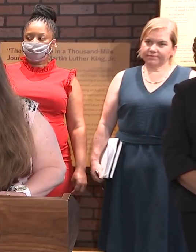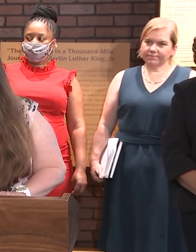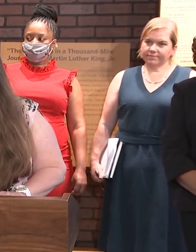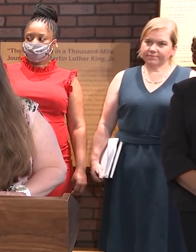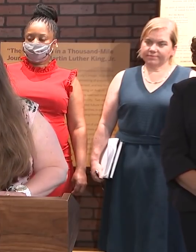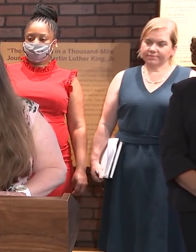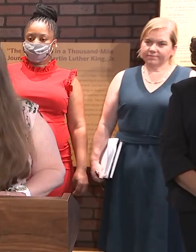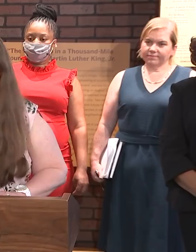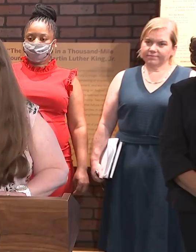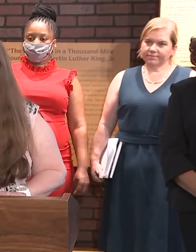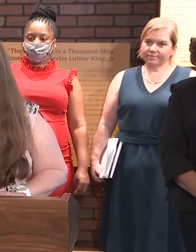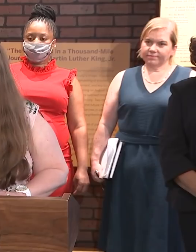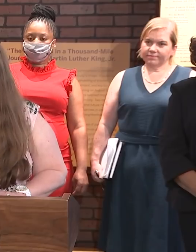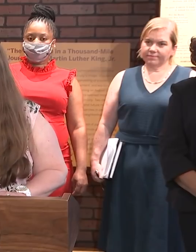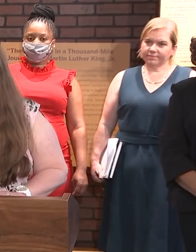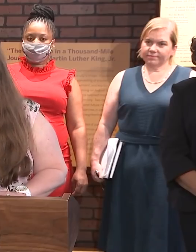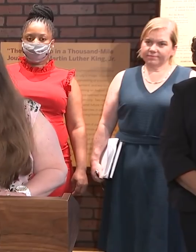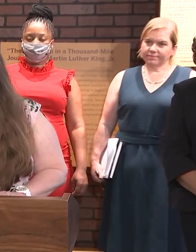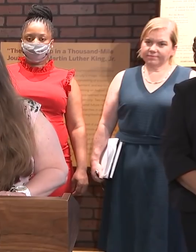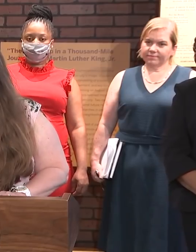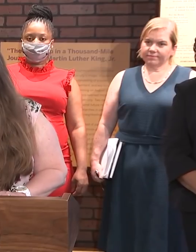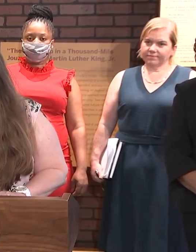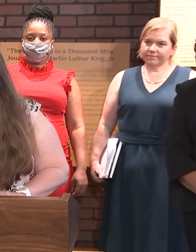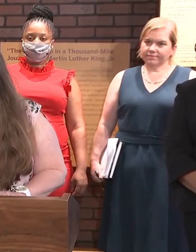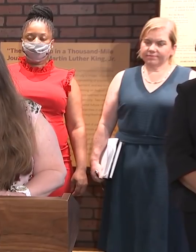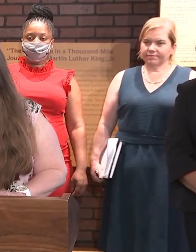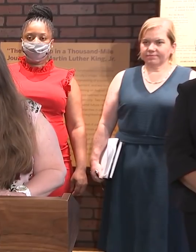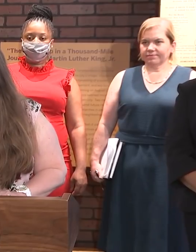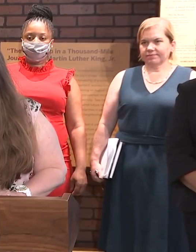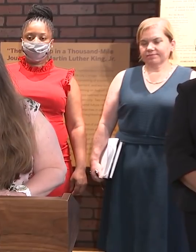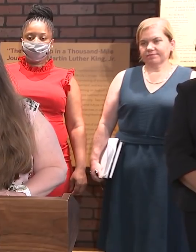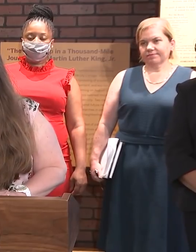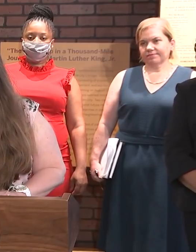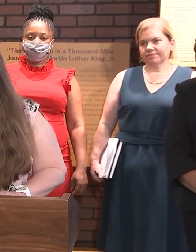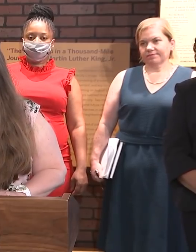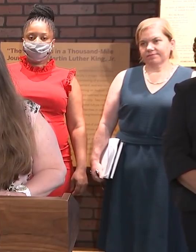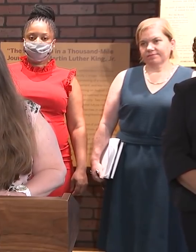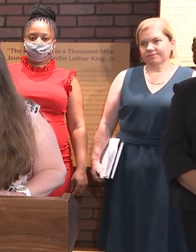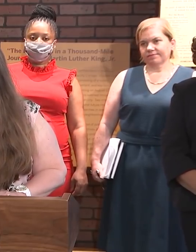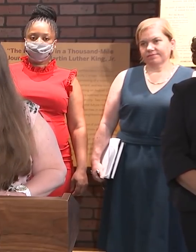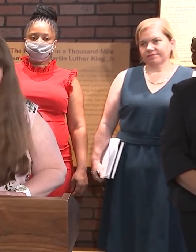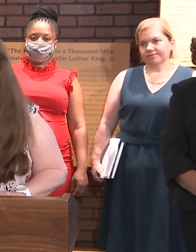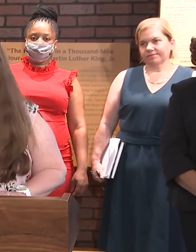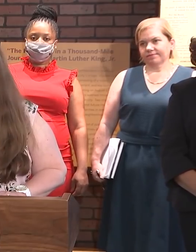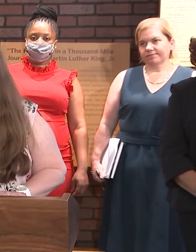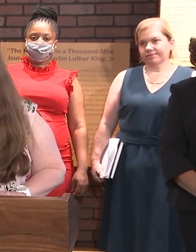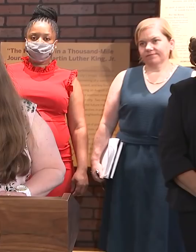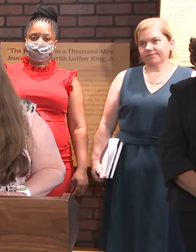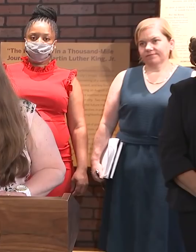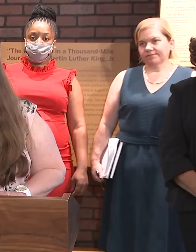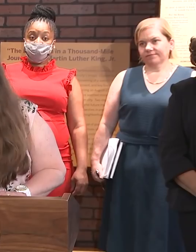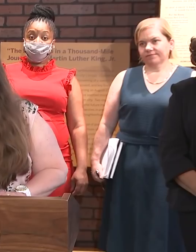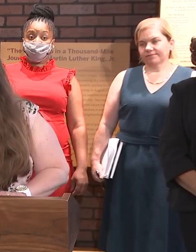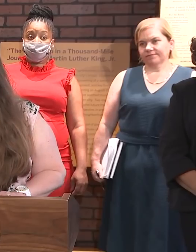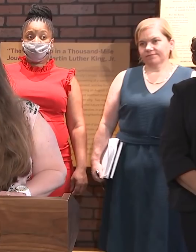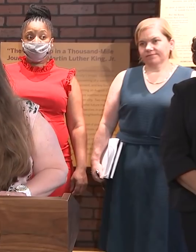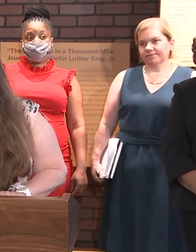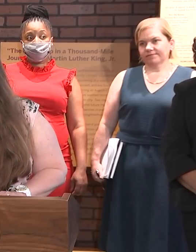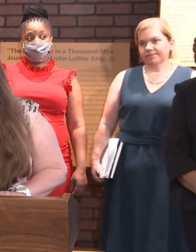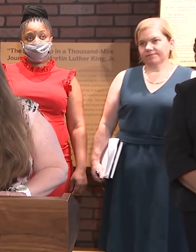Chicago está avanzando en un plan de casi $10 millones para establecer zonas de equidad saludables en